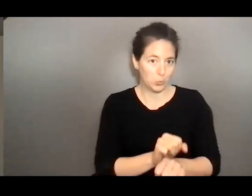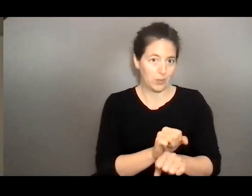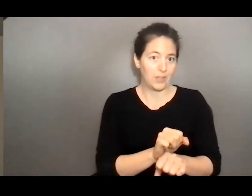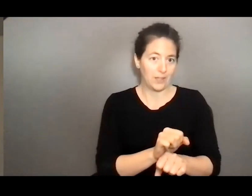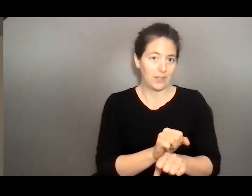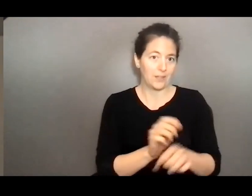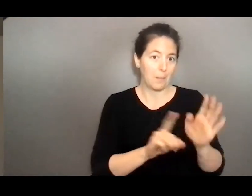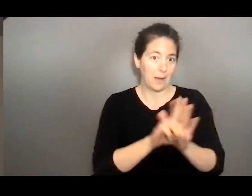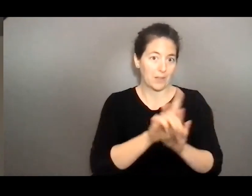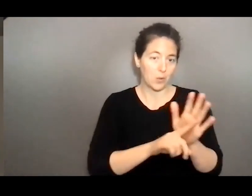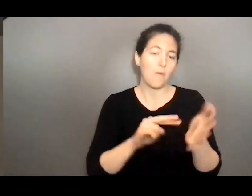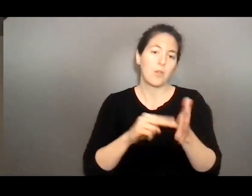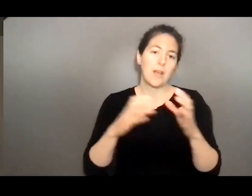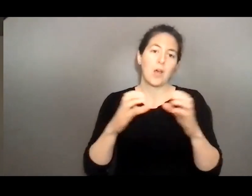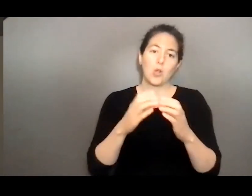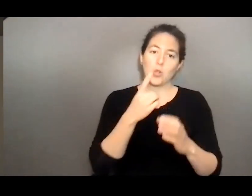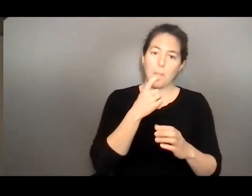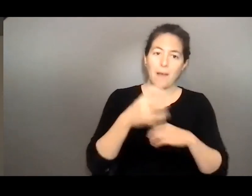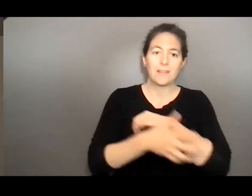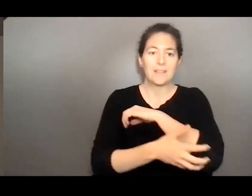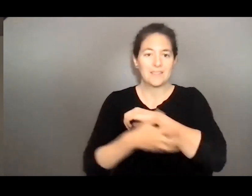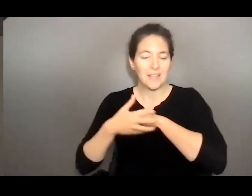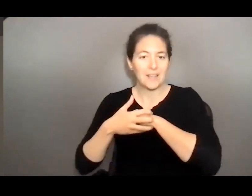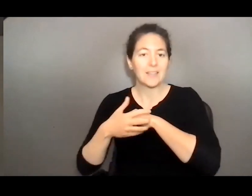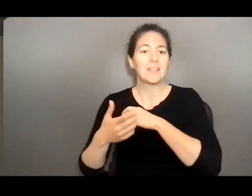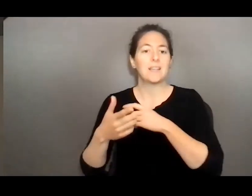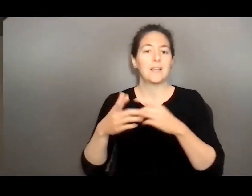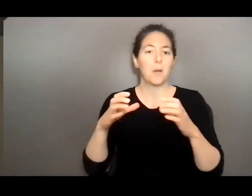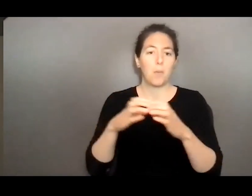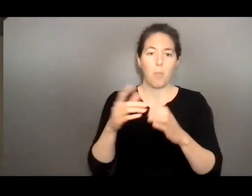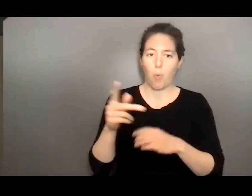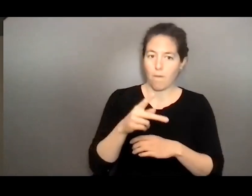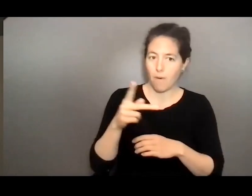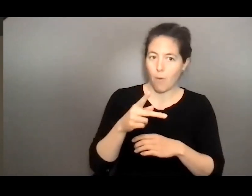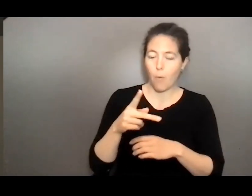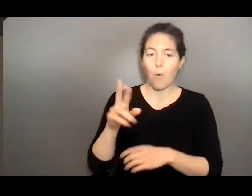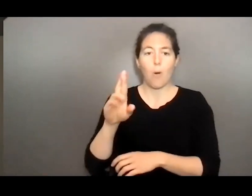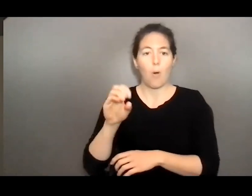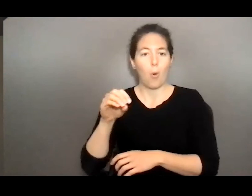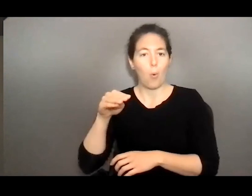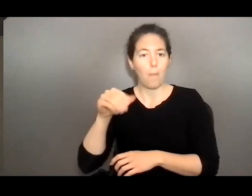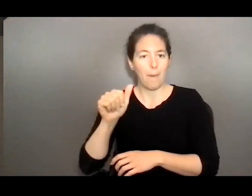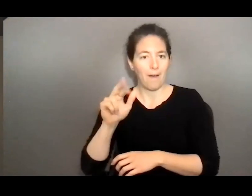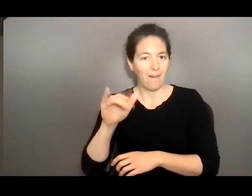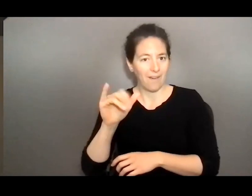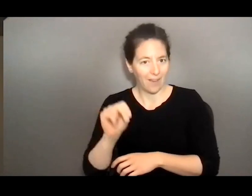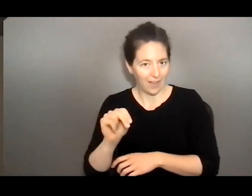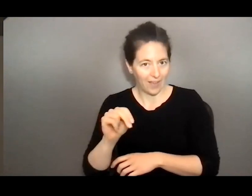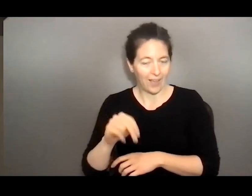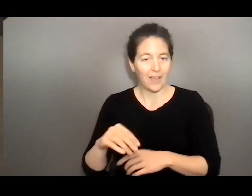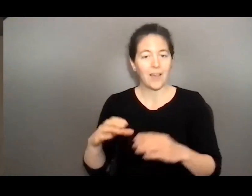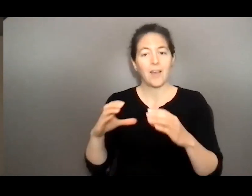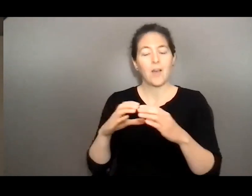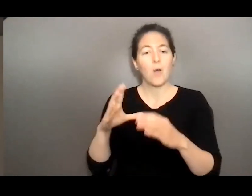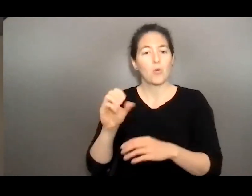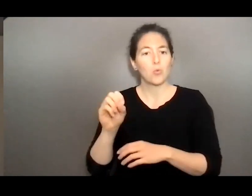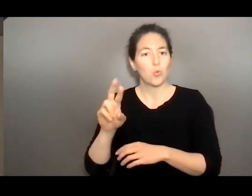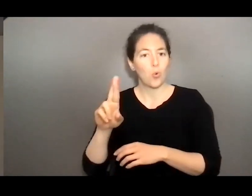céleri, poivrons, le romarin, les courgettes et les